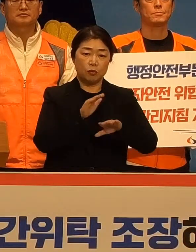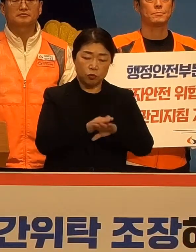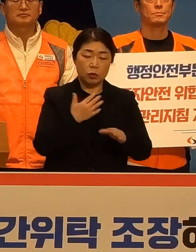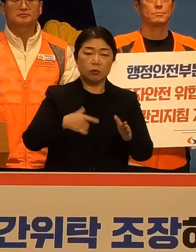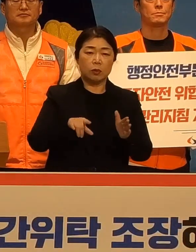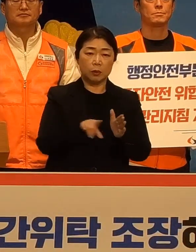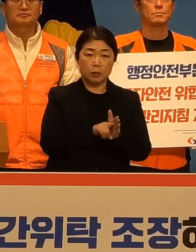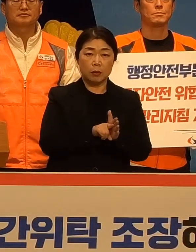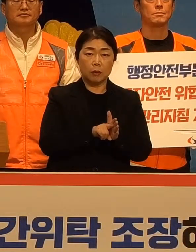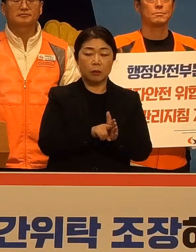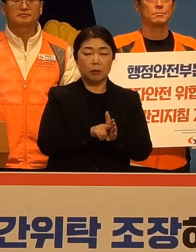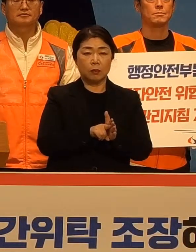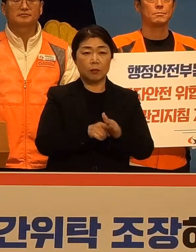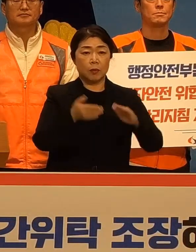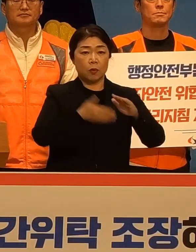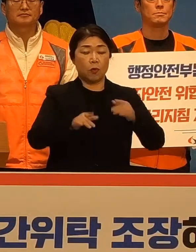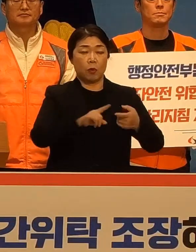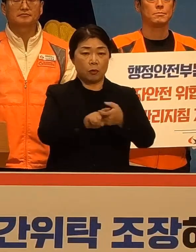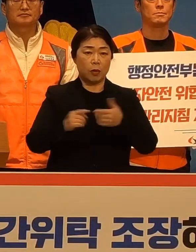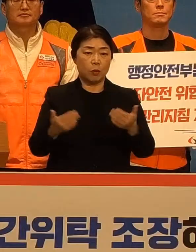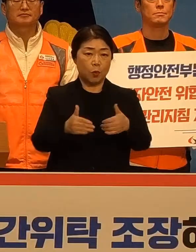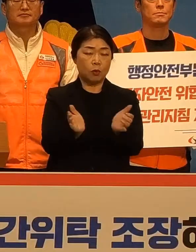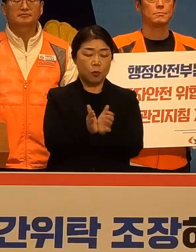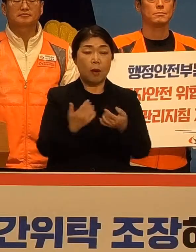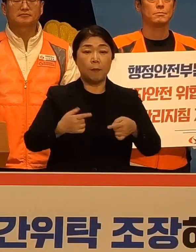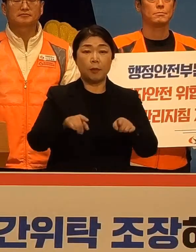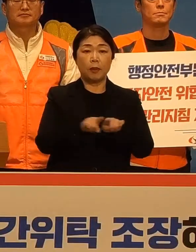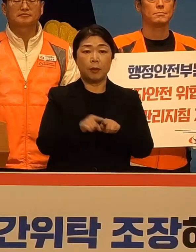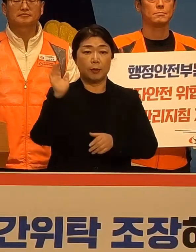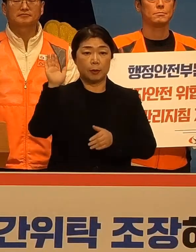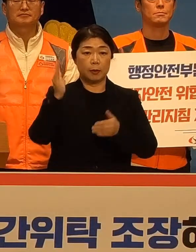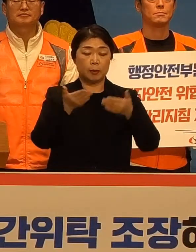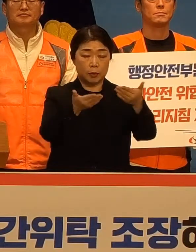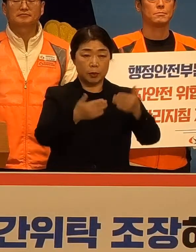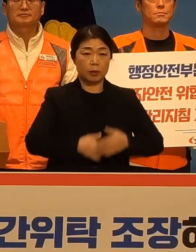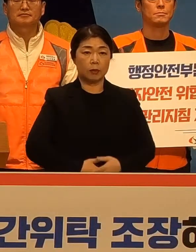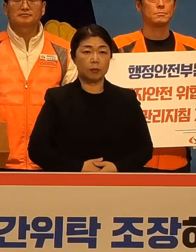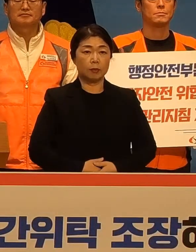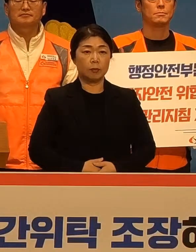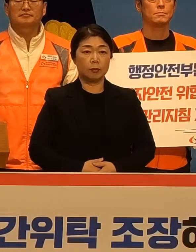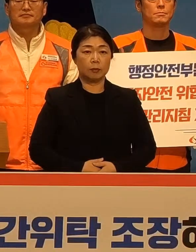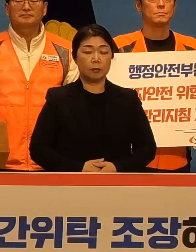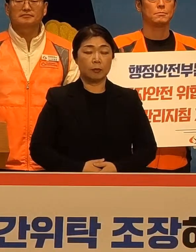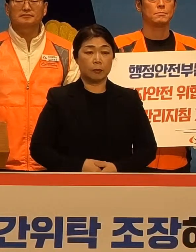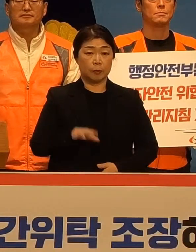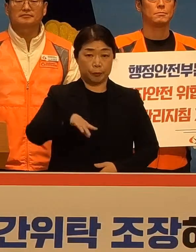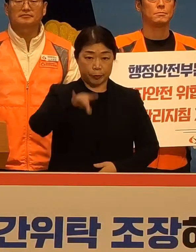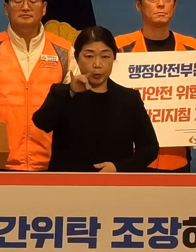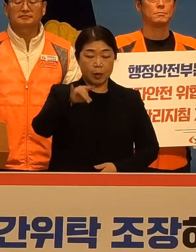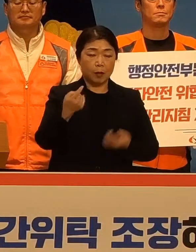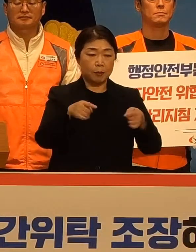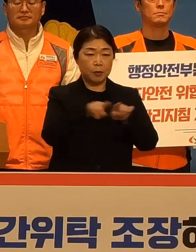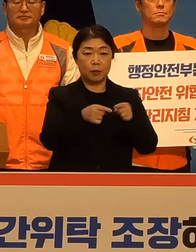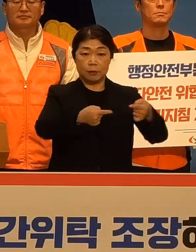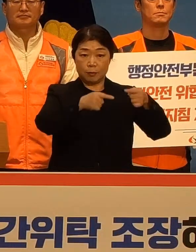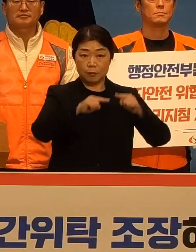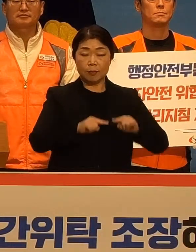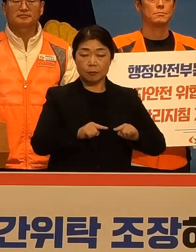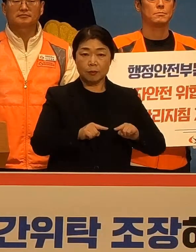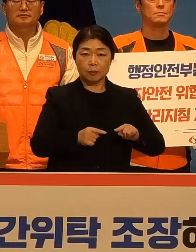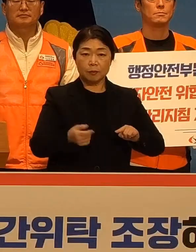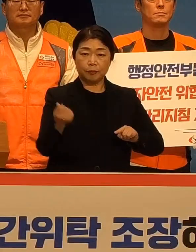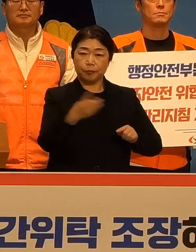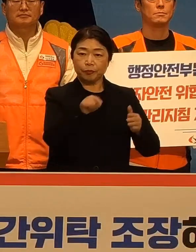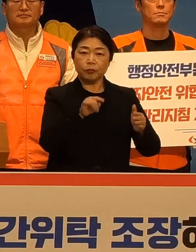위해서 공공연대 노조와 함께 이 자리에 섰습니다. 우선 함께 해주신 분 중에